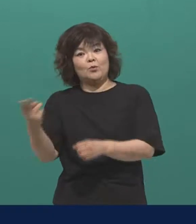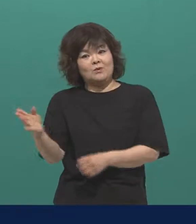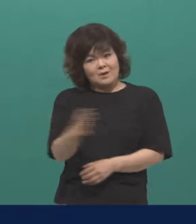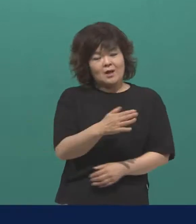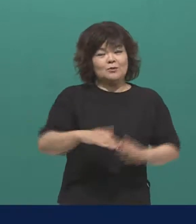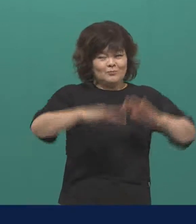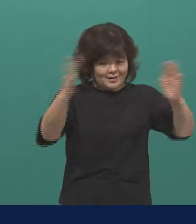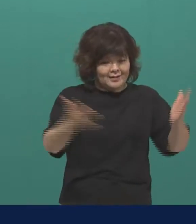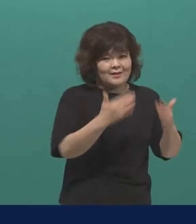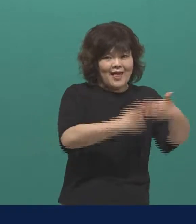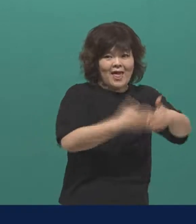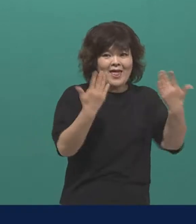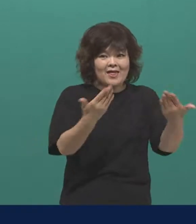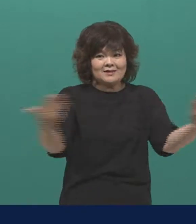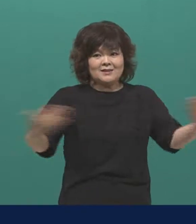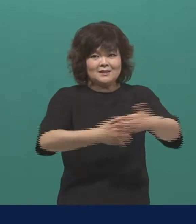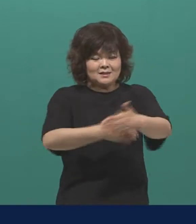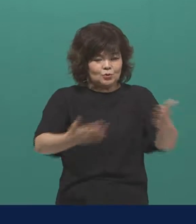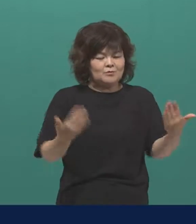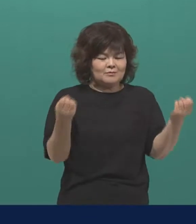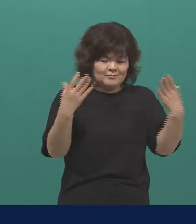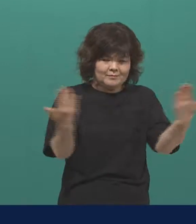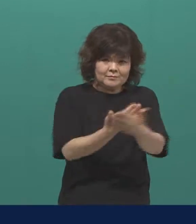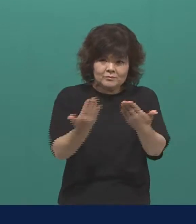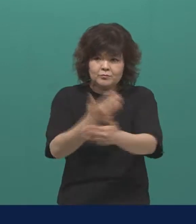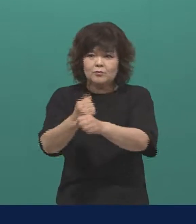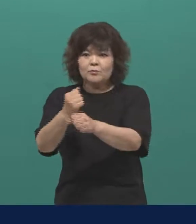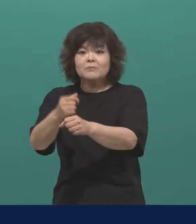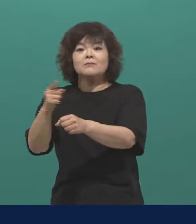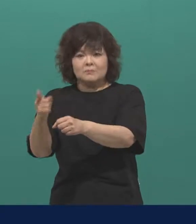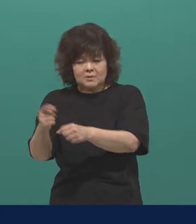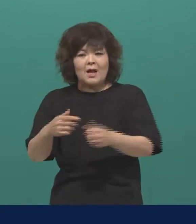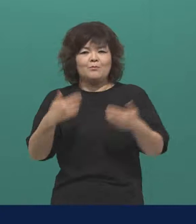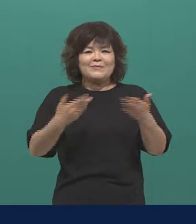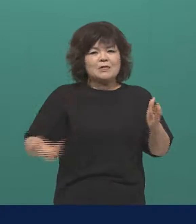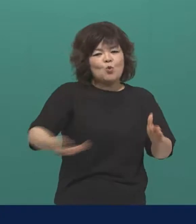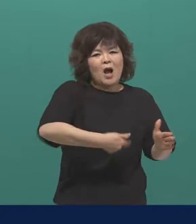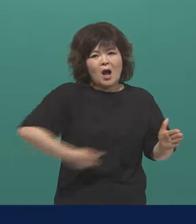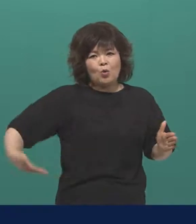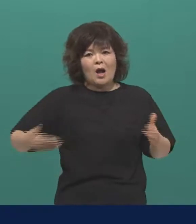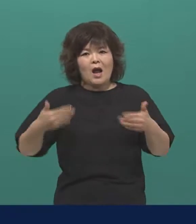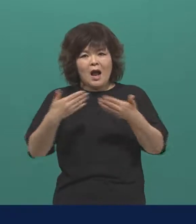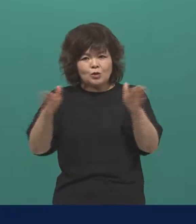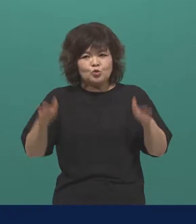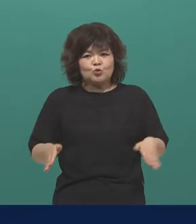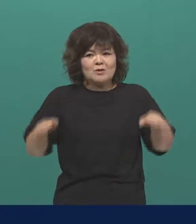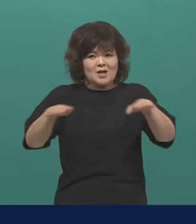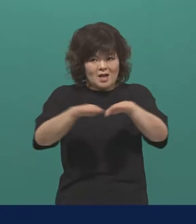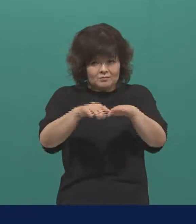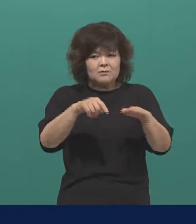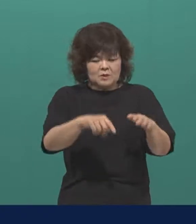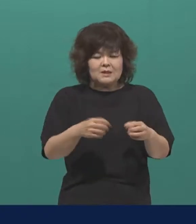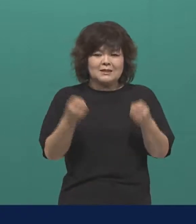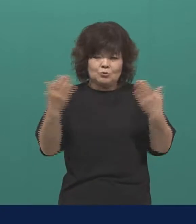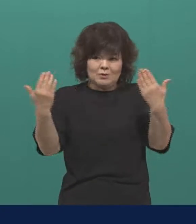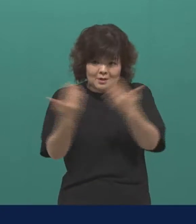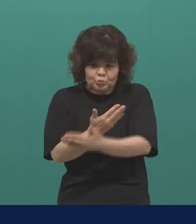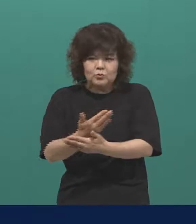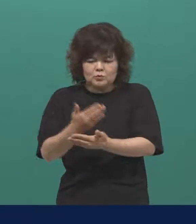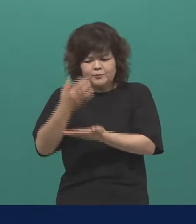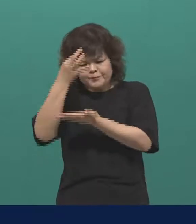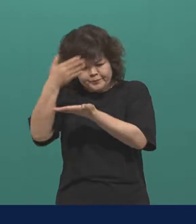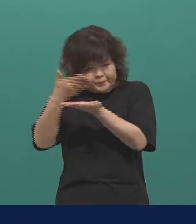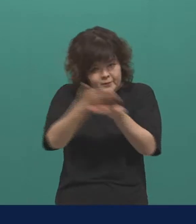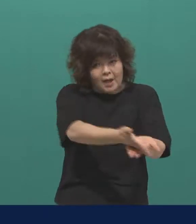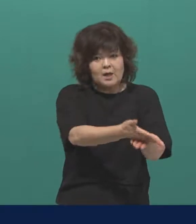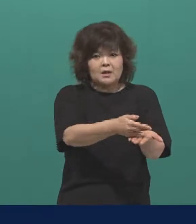2015年度からすべての展示室の改修を行っている琵琶湖博物館は、このほどリニューアルへ寄